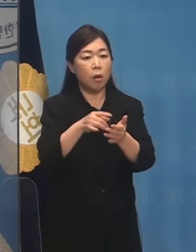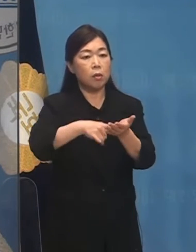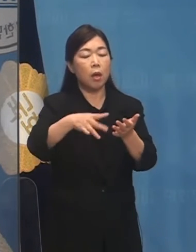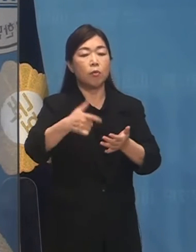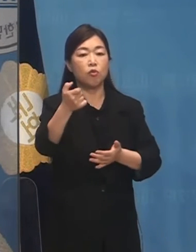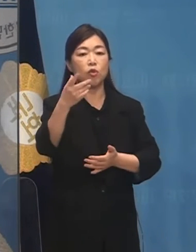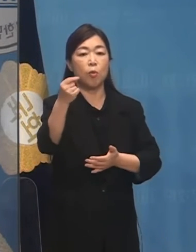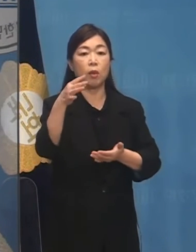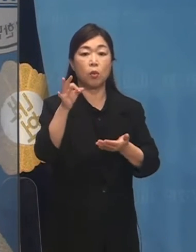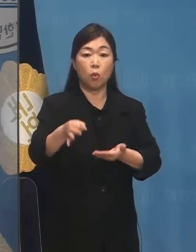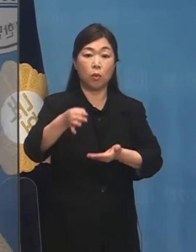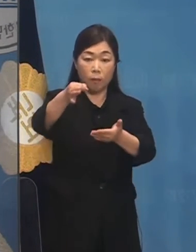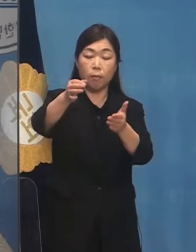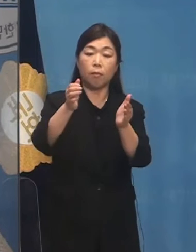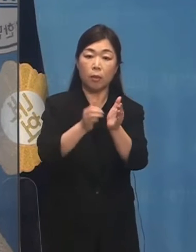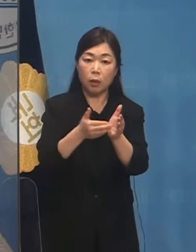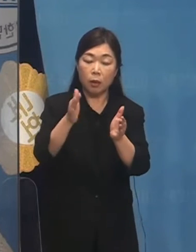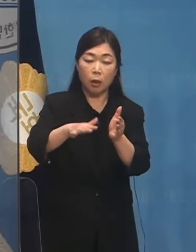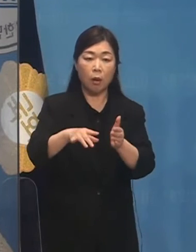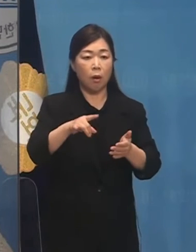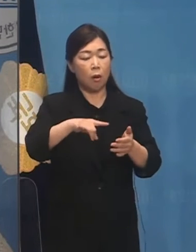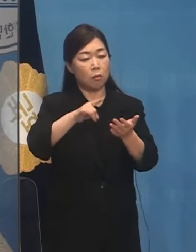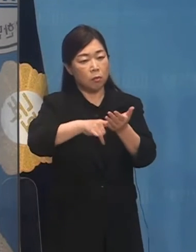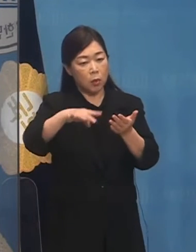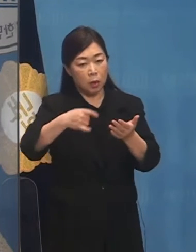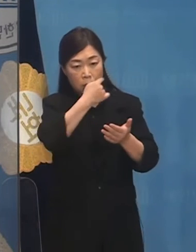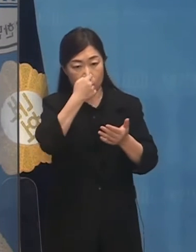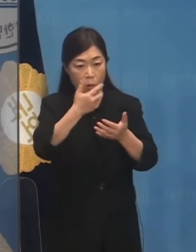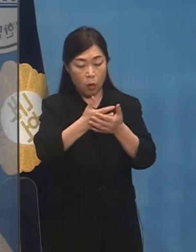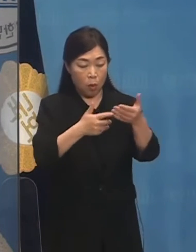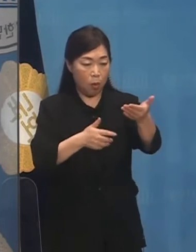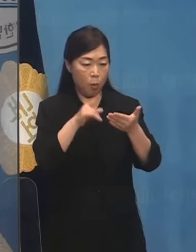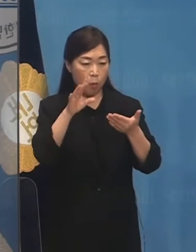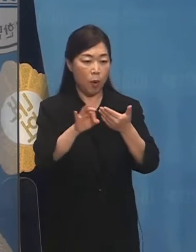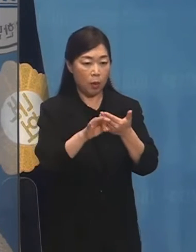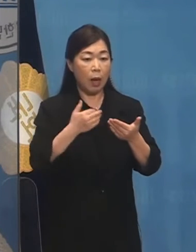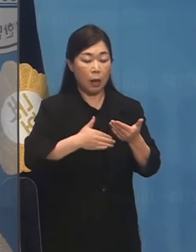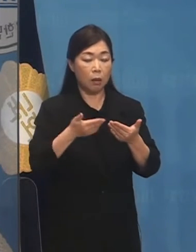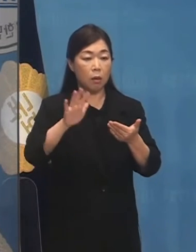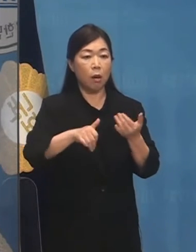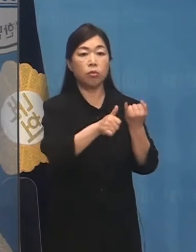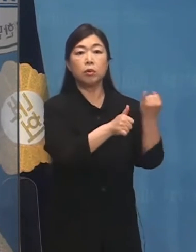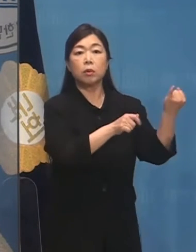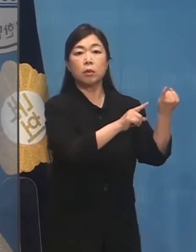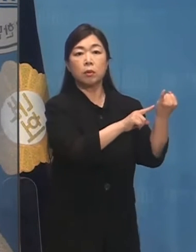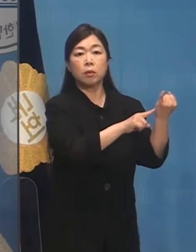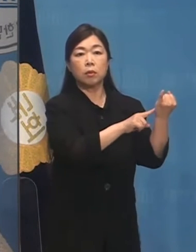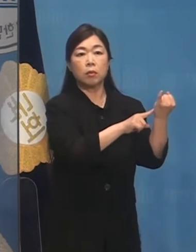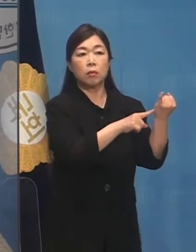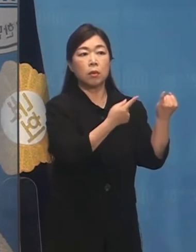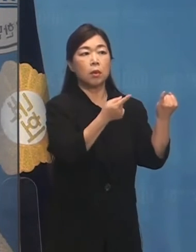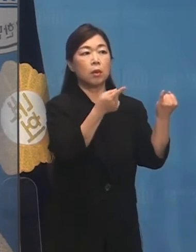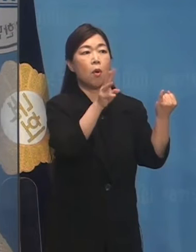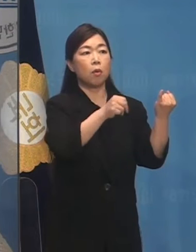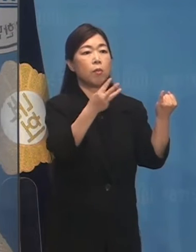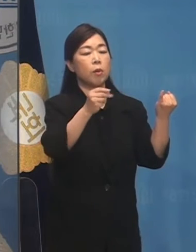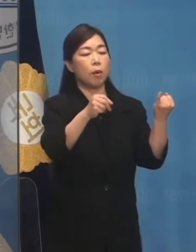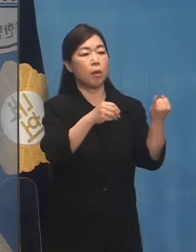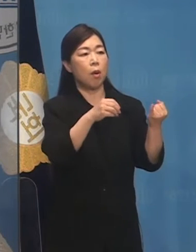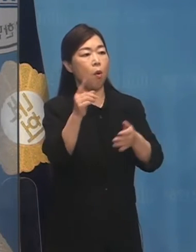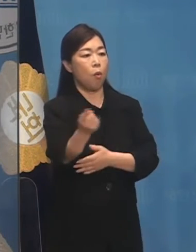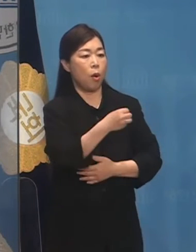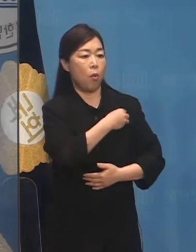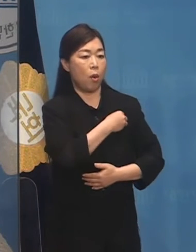세금을 납부를 했는데 과세증명서를 보면 알 수가 있습니다. 그런데 배우자는 1억 3천만 원짜리 그런 골프